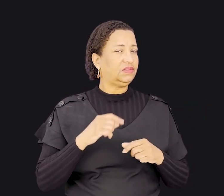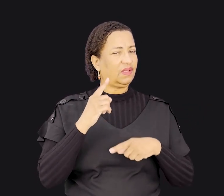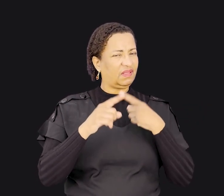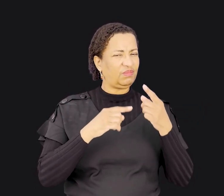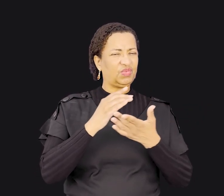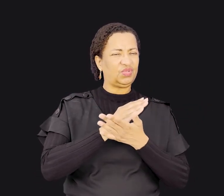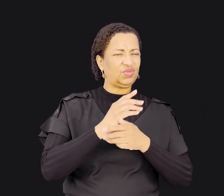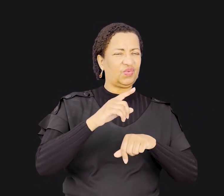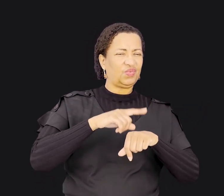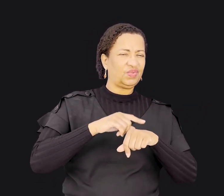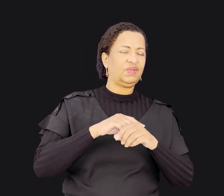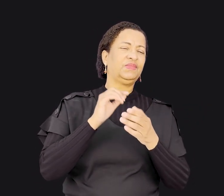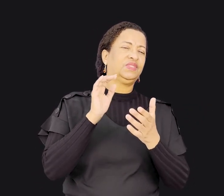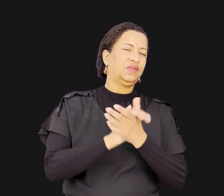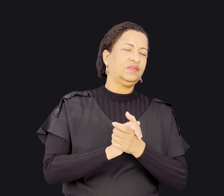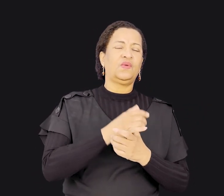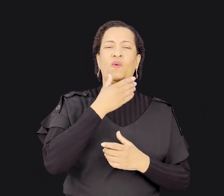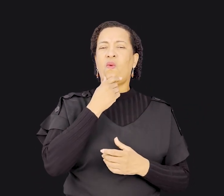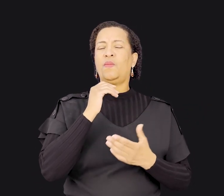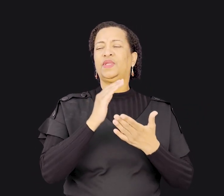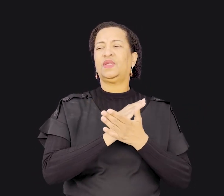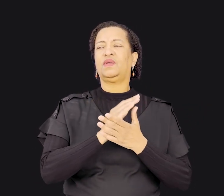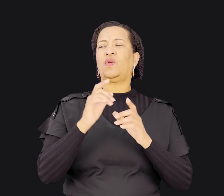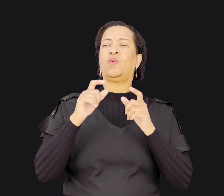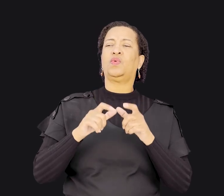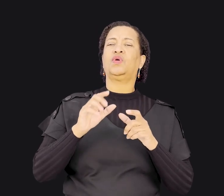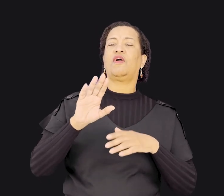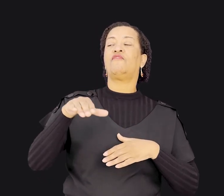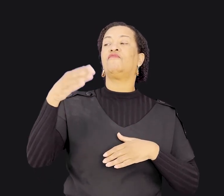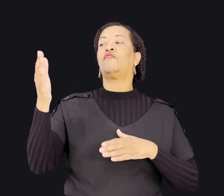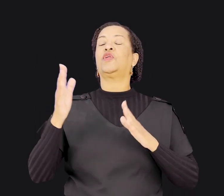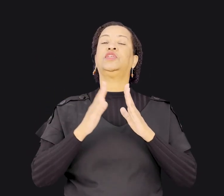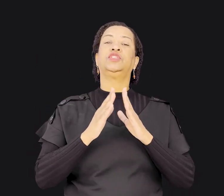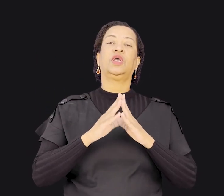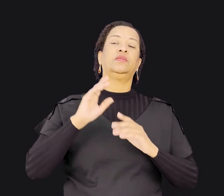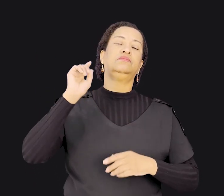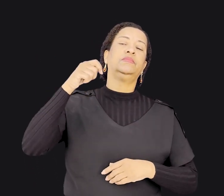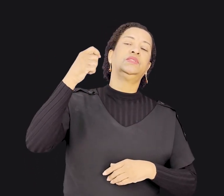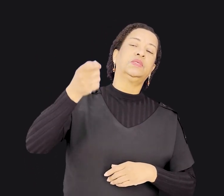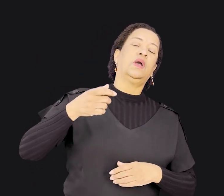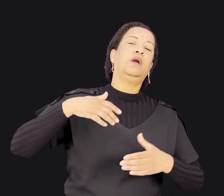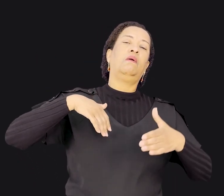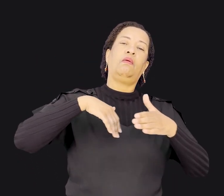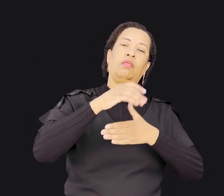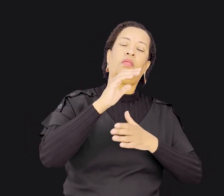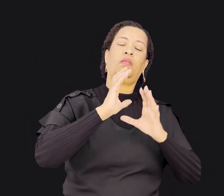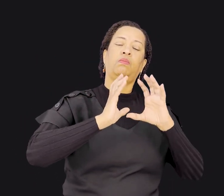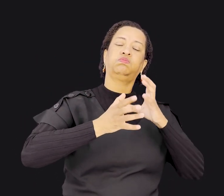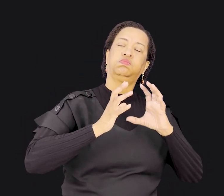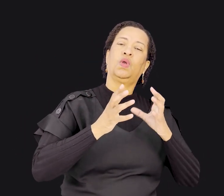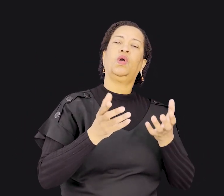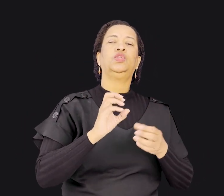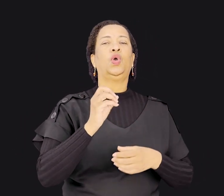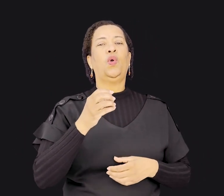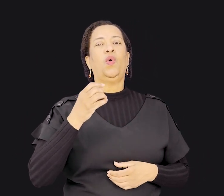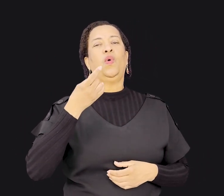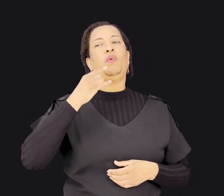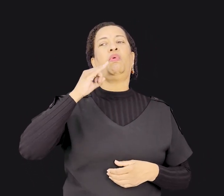casamento, o homem está sempre em algum lugar fora de casa. Pescando, jogando bola, trabalhando, ou é alcoólatra, ou nunca vem